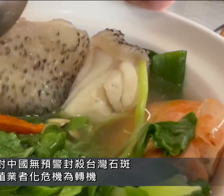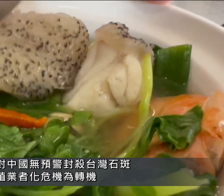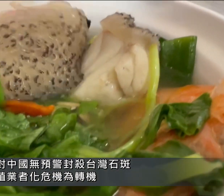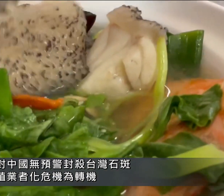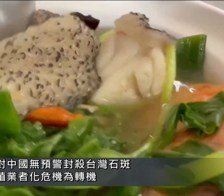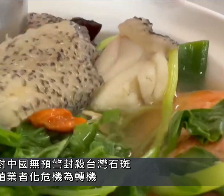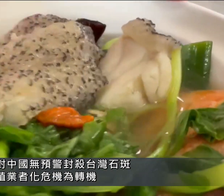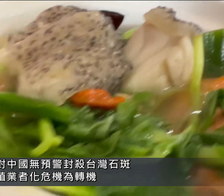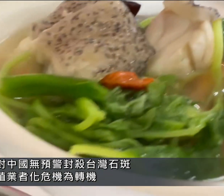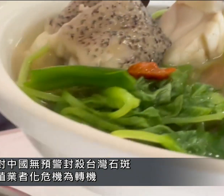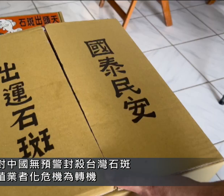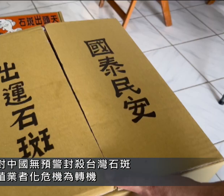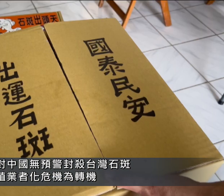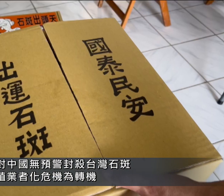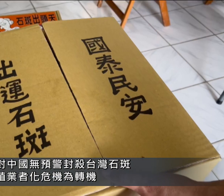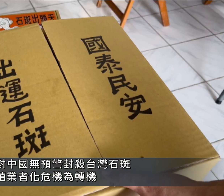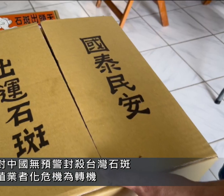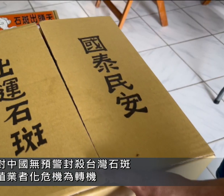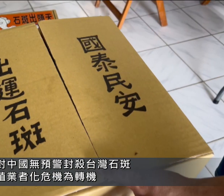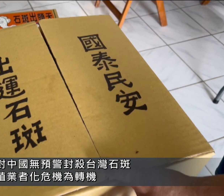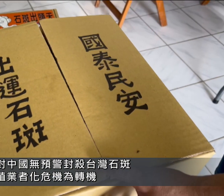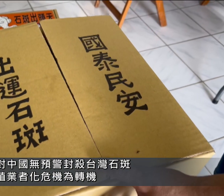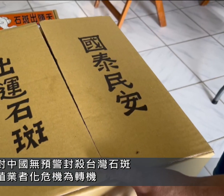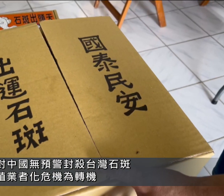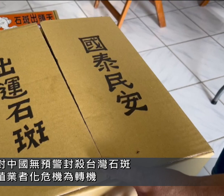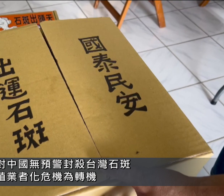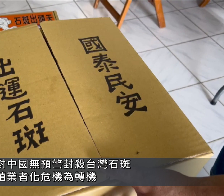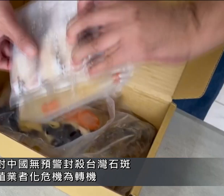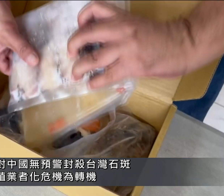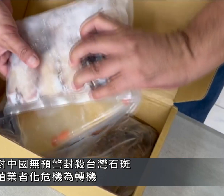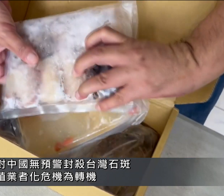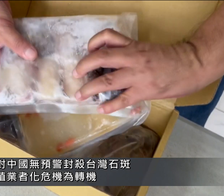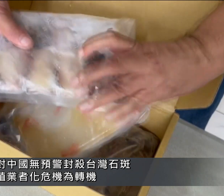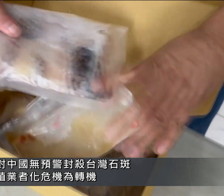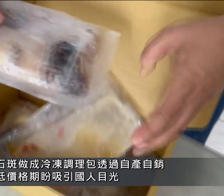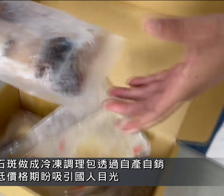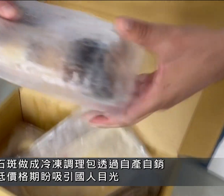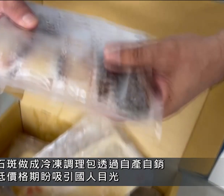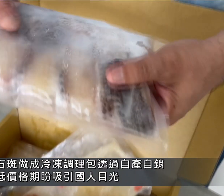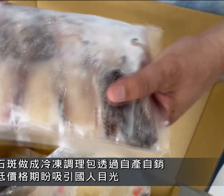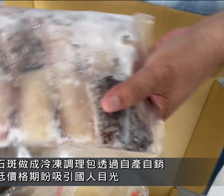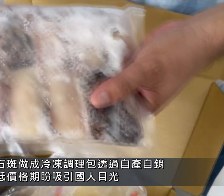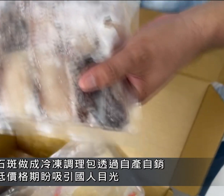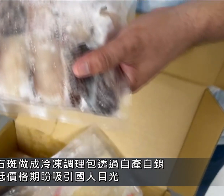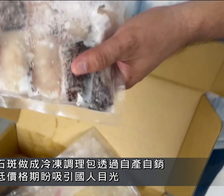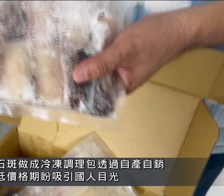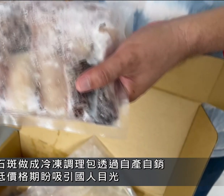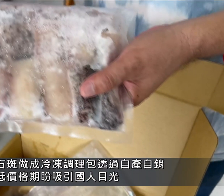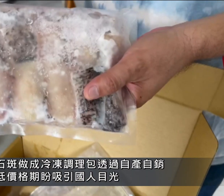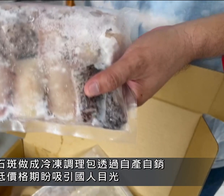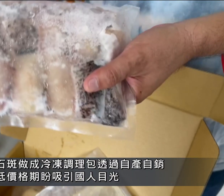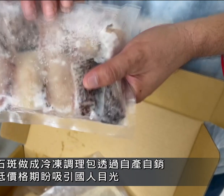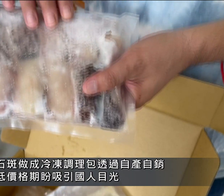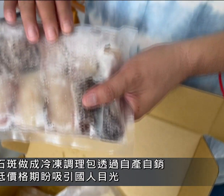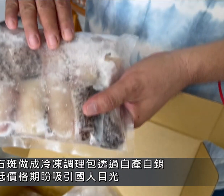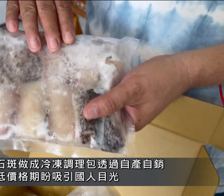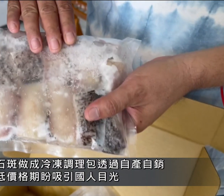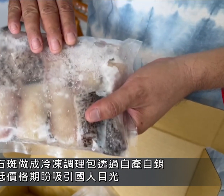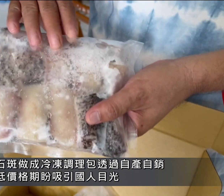斑，养殖业者化危机为转机，将石斑做成冷冻调理包，透过自产自销，压低价格，期盼吸引国人目